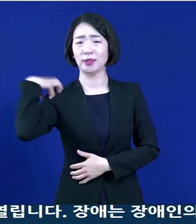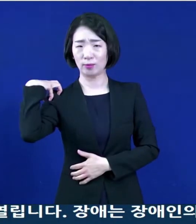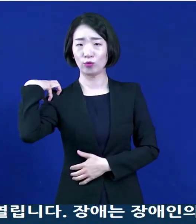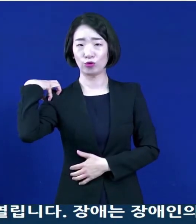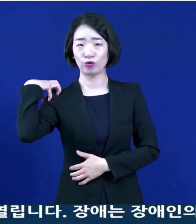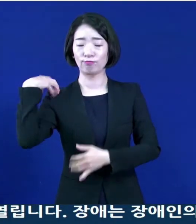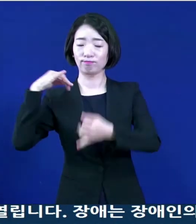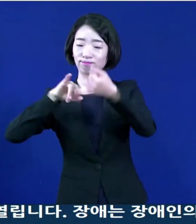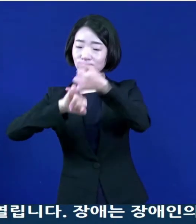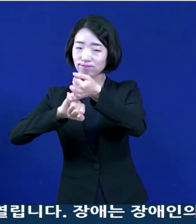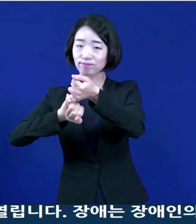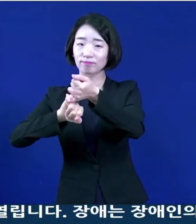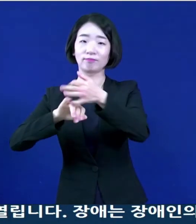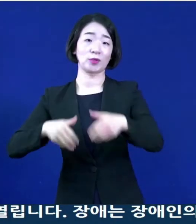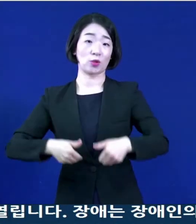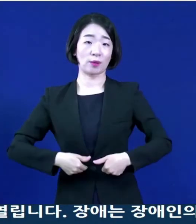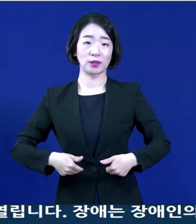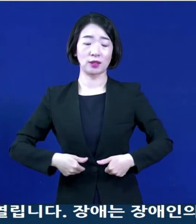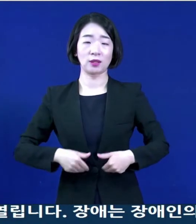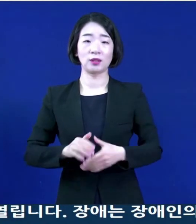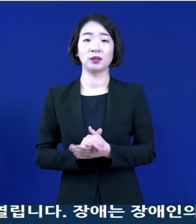것이 성경적이죠.